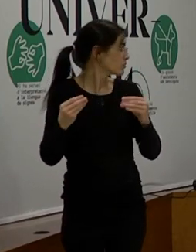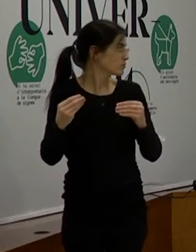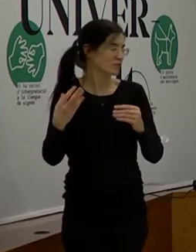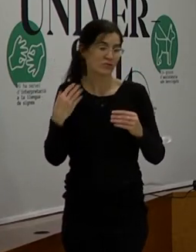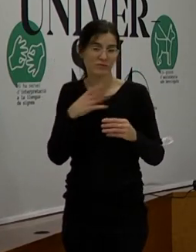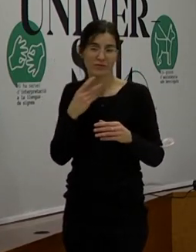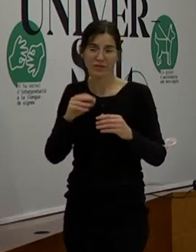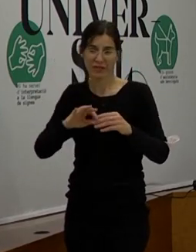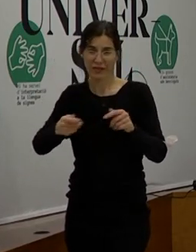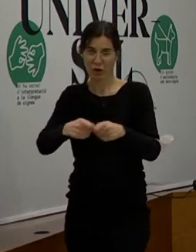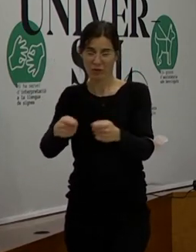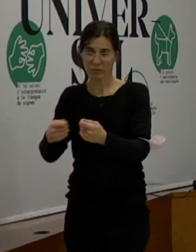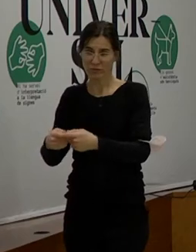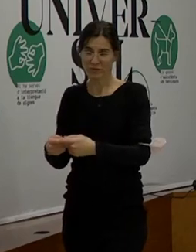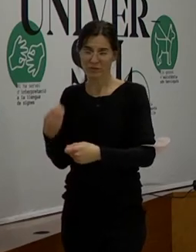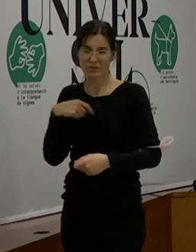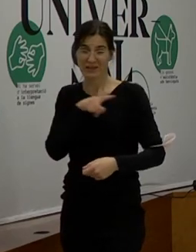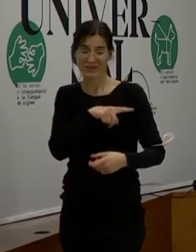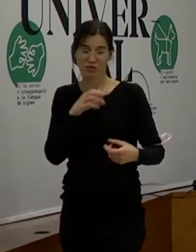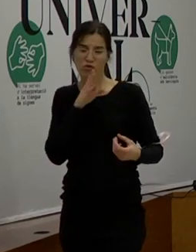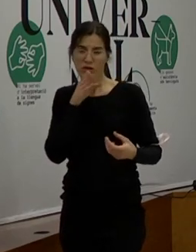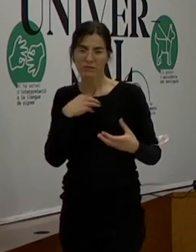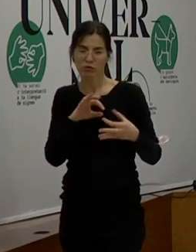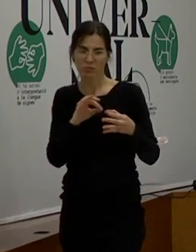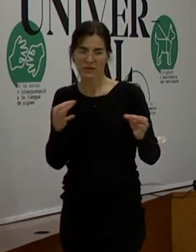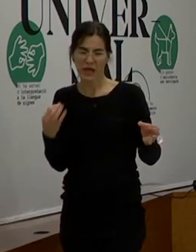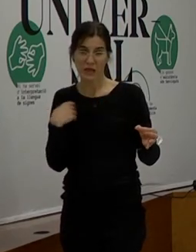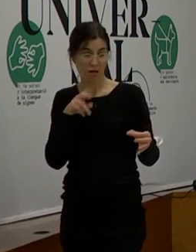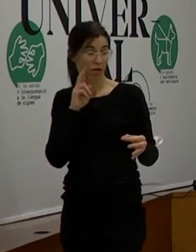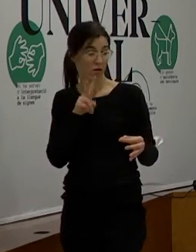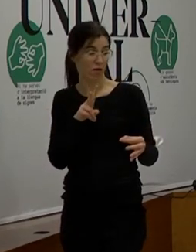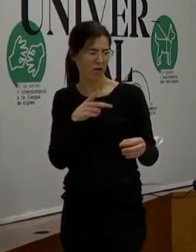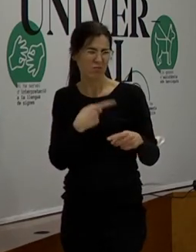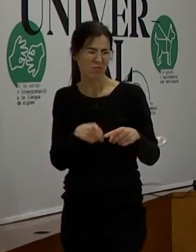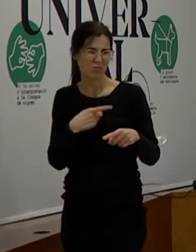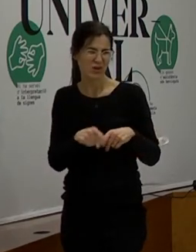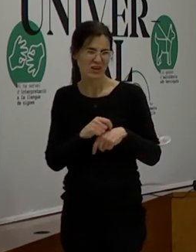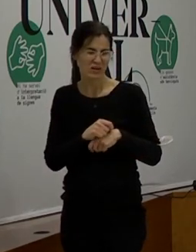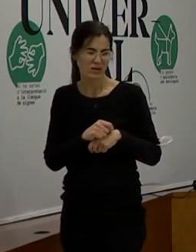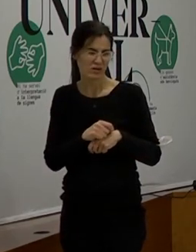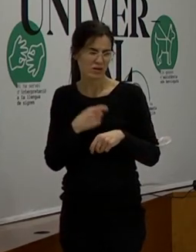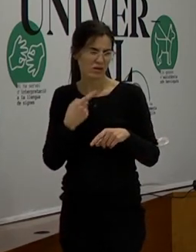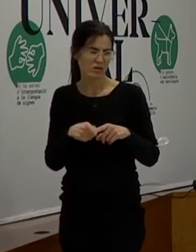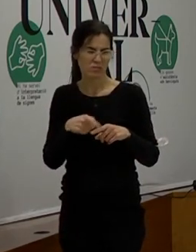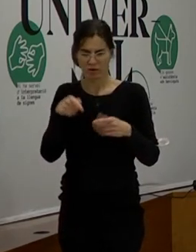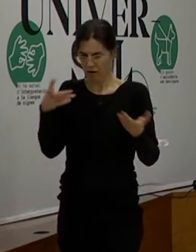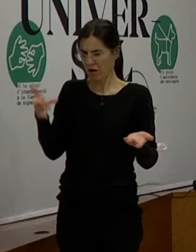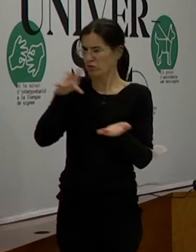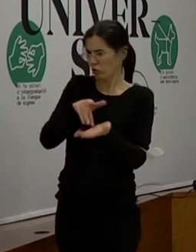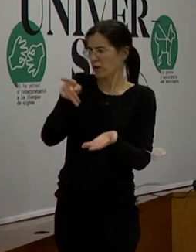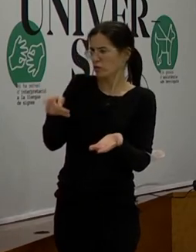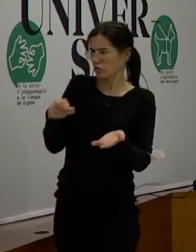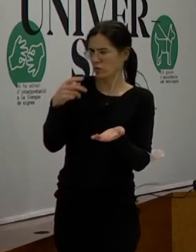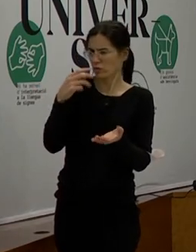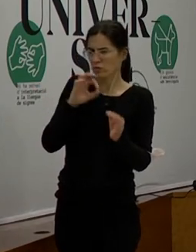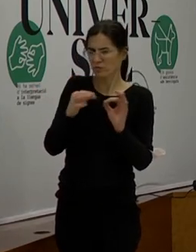¿Vale? Això és Hospitalet. ¿Has visto? ¿Y per què? Porque está usted en Hospitalet. ¿Por qué?